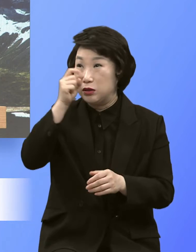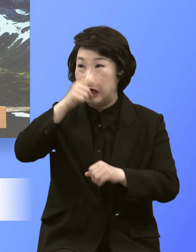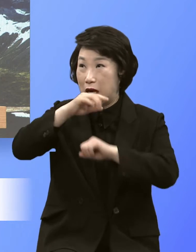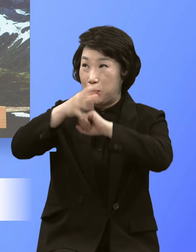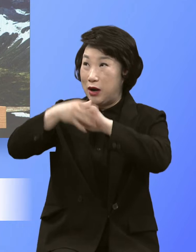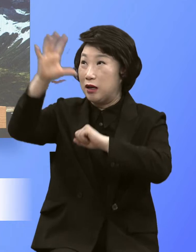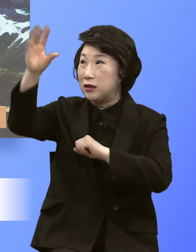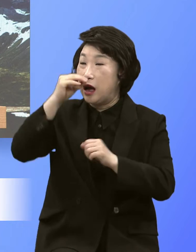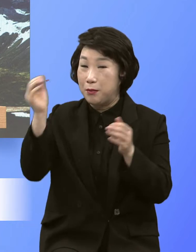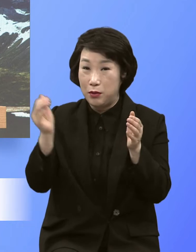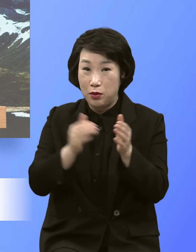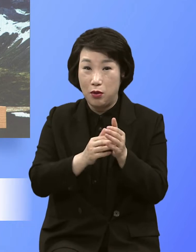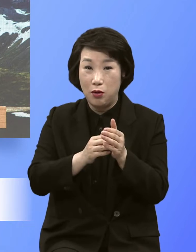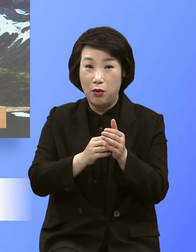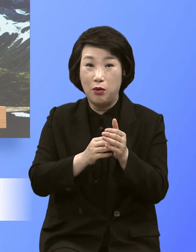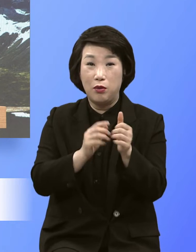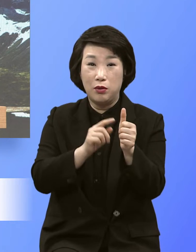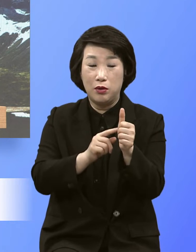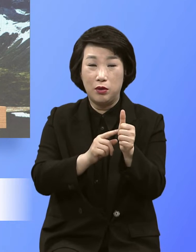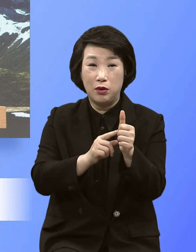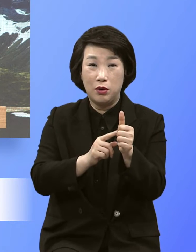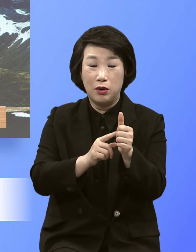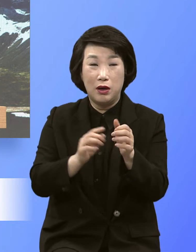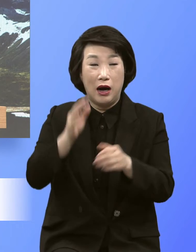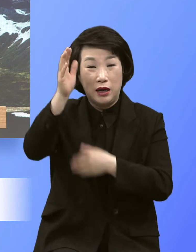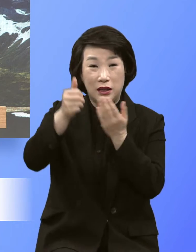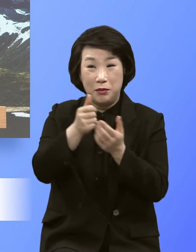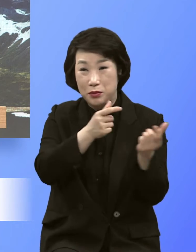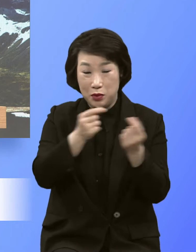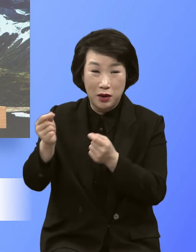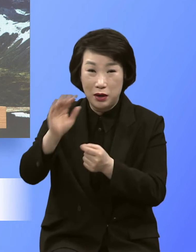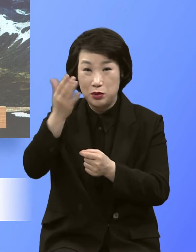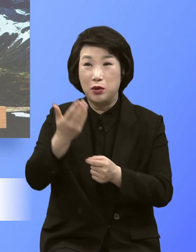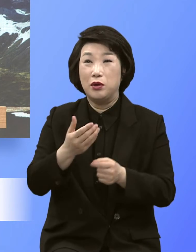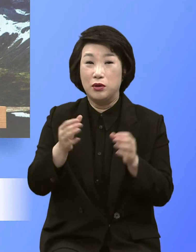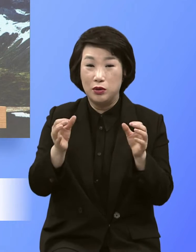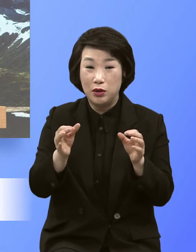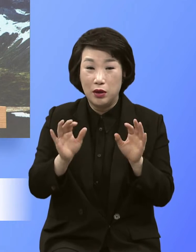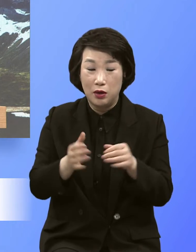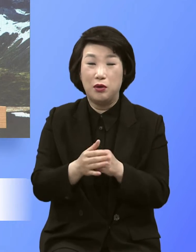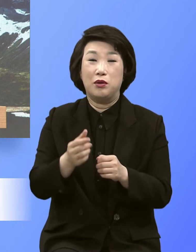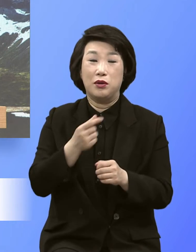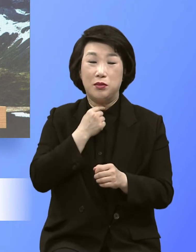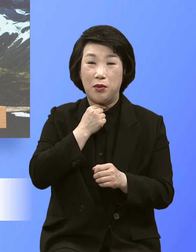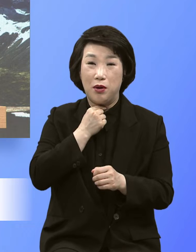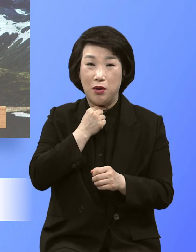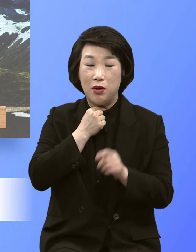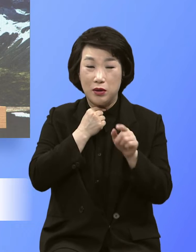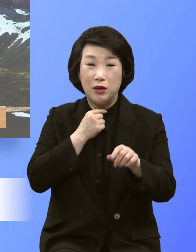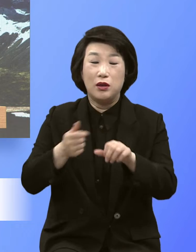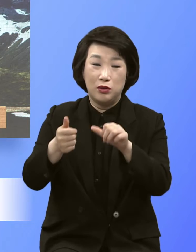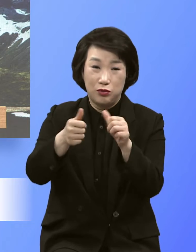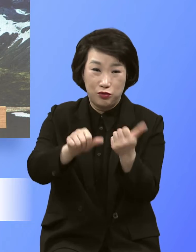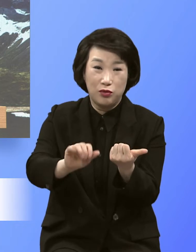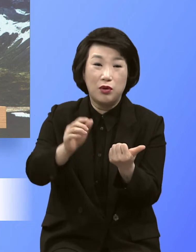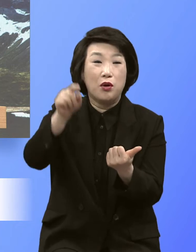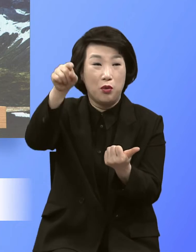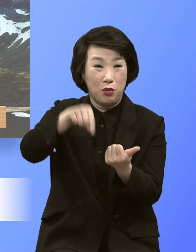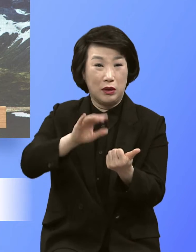선악과를 먹고 하나님처럼 되겠다고 먹는 순간에 그에게 죽음이